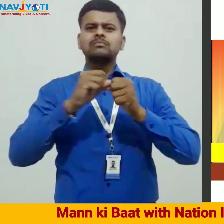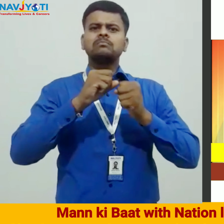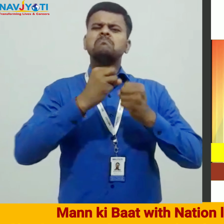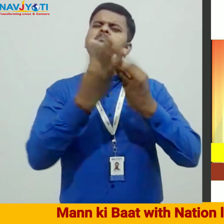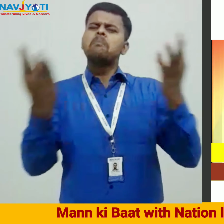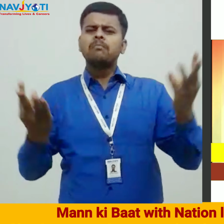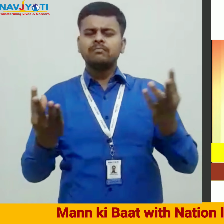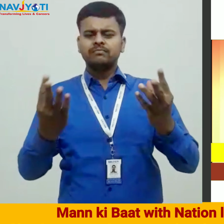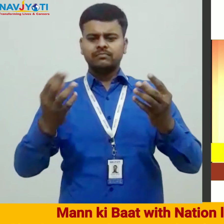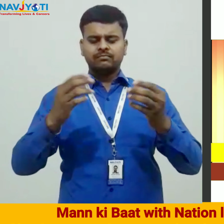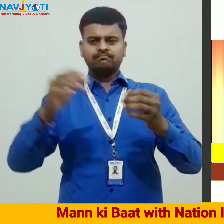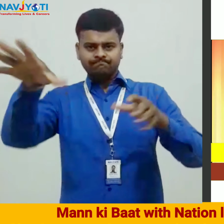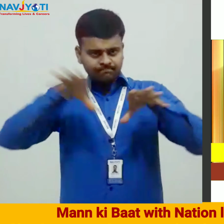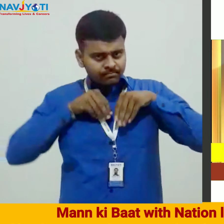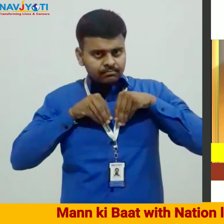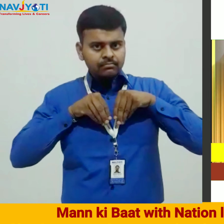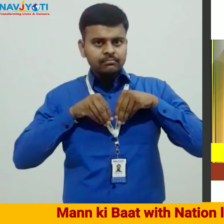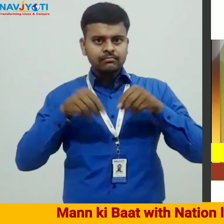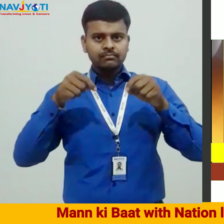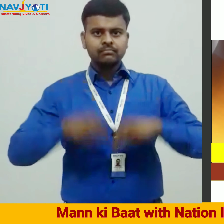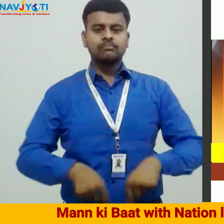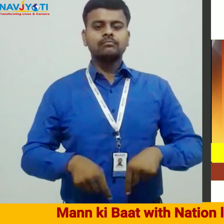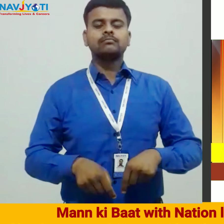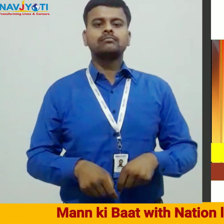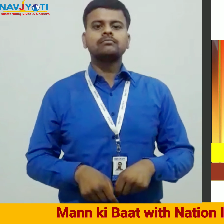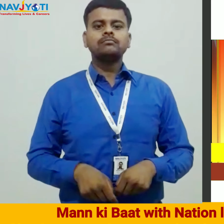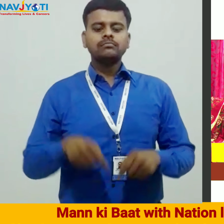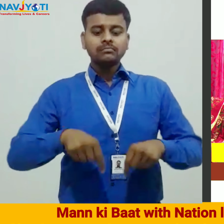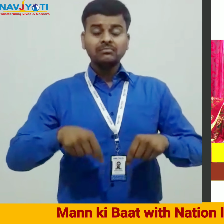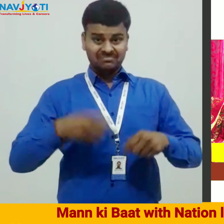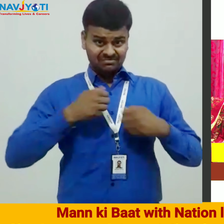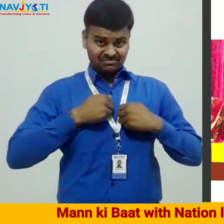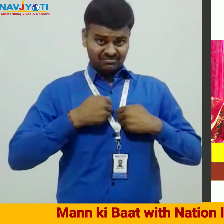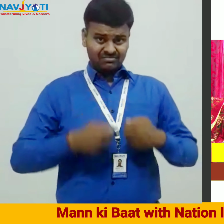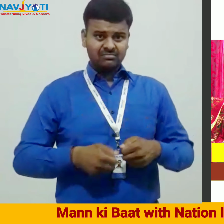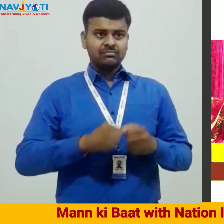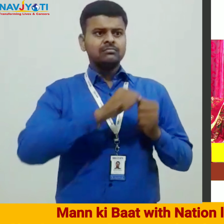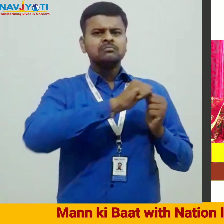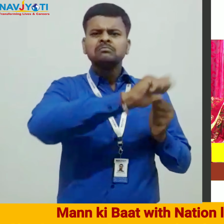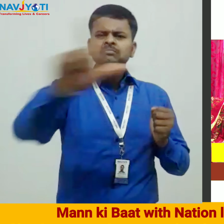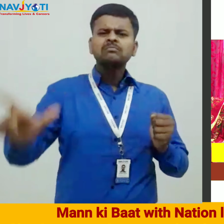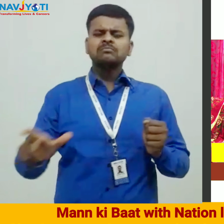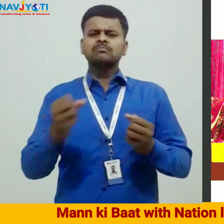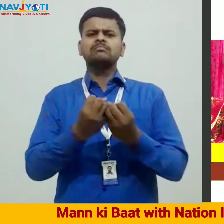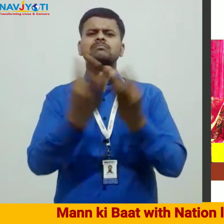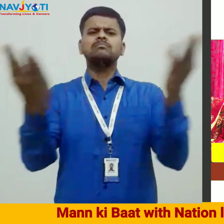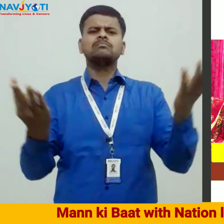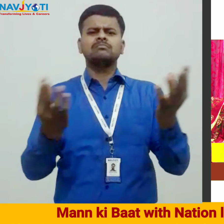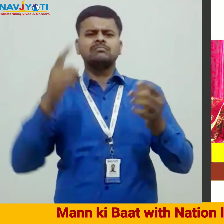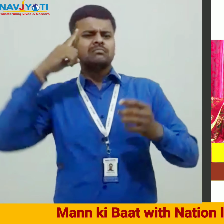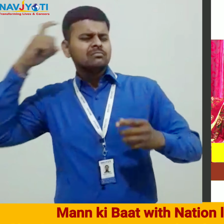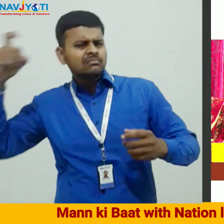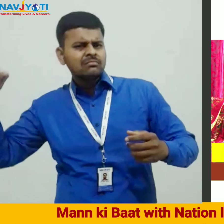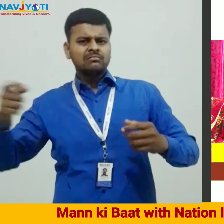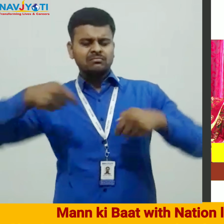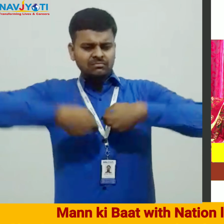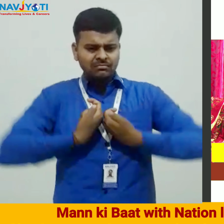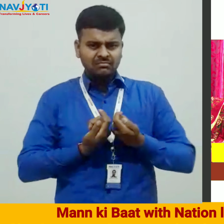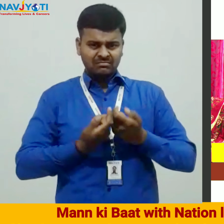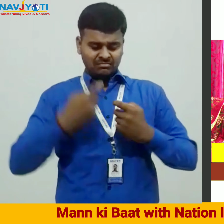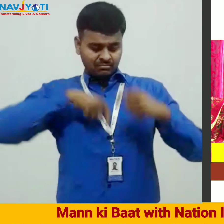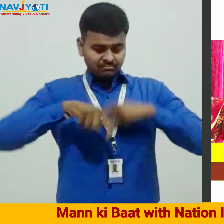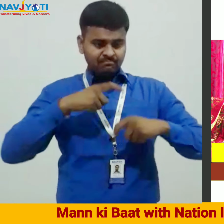गुना ज्यादा है। कई सारे विषयों को अपने अंदर समेट आपकी यह मन की बातें मेरे